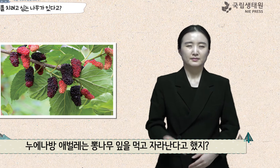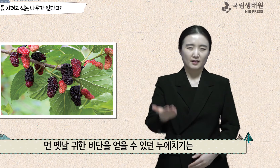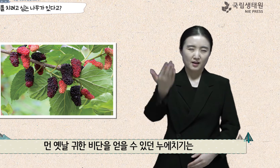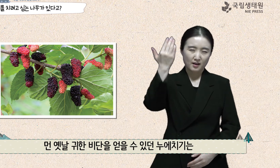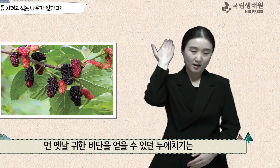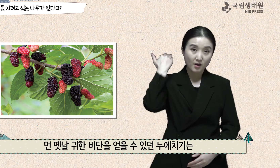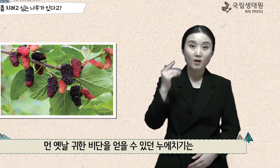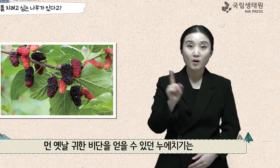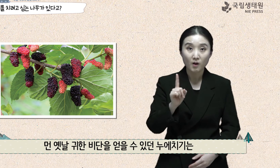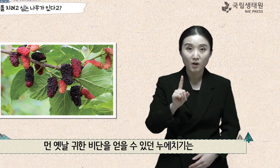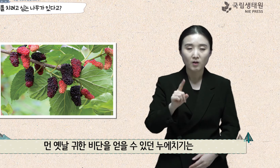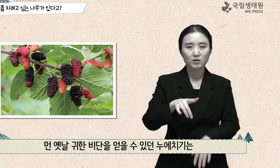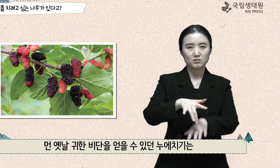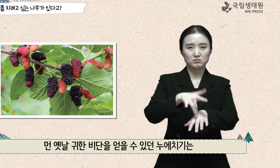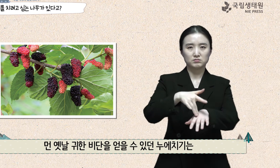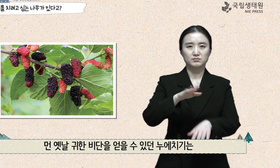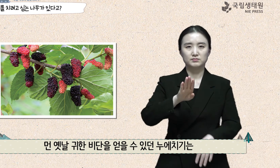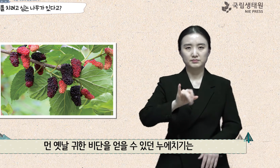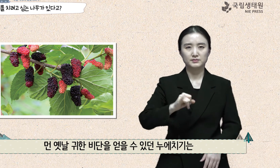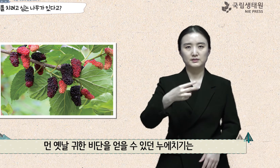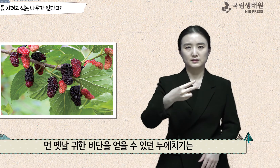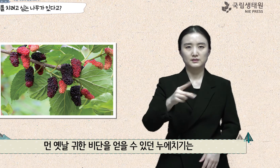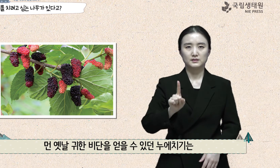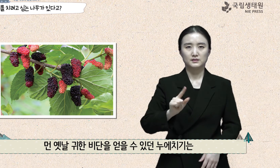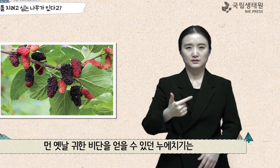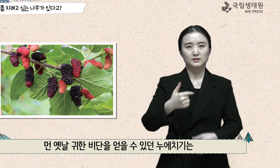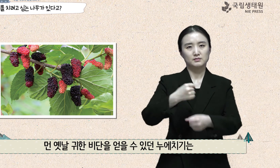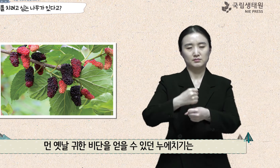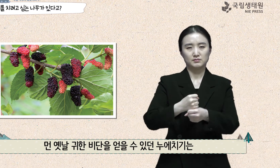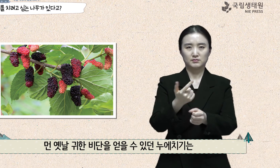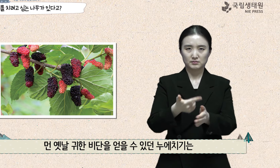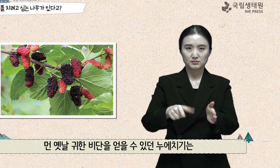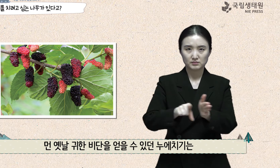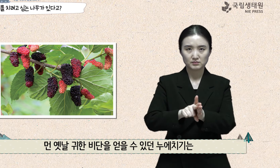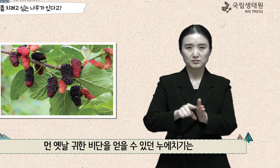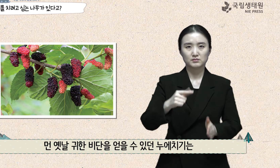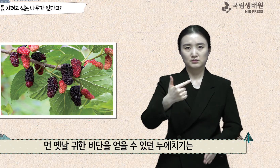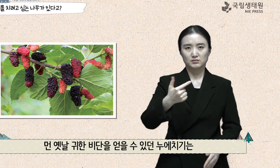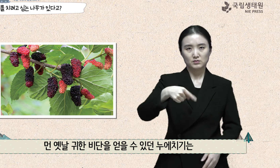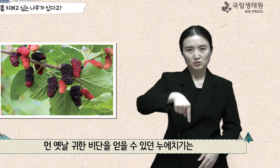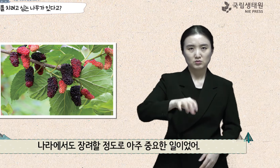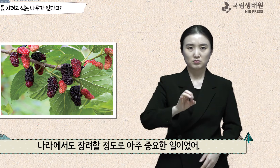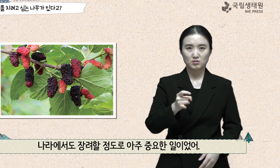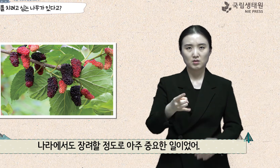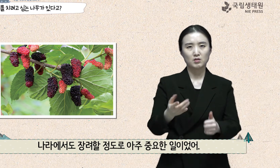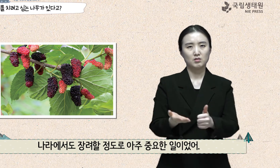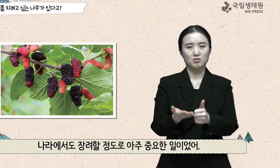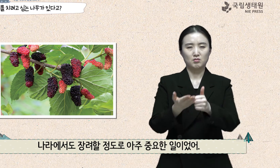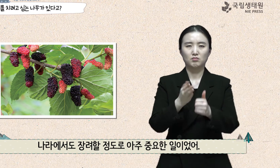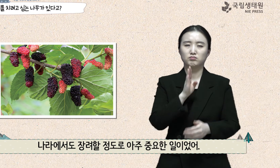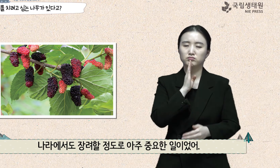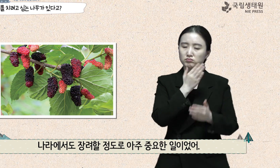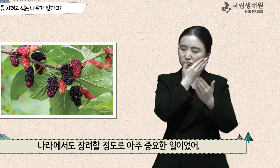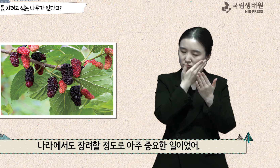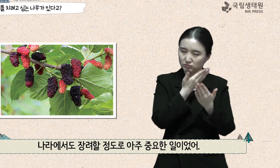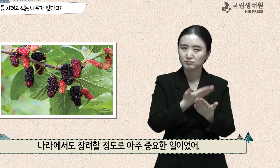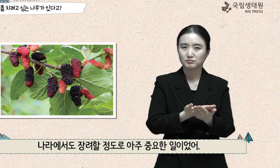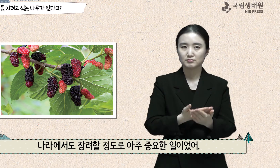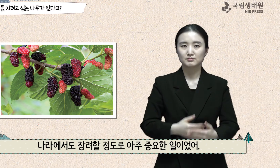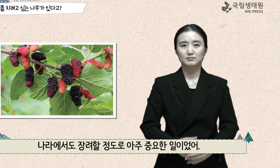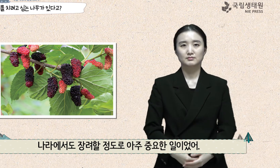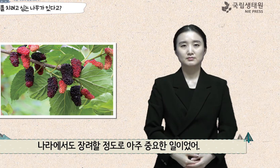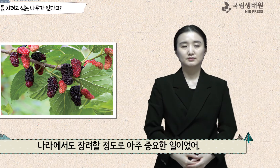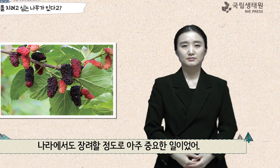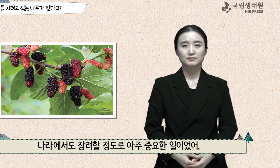먼 옛날 귀한 비단을 얻을 수 있던 누에 치기는 나라에서도 장려할 정도로